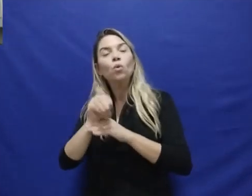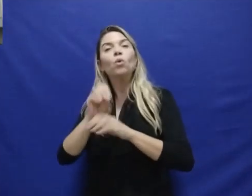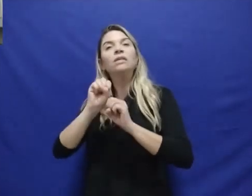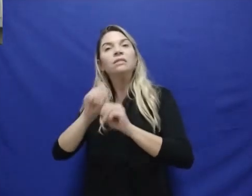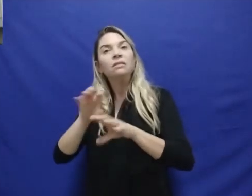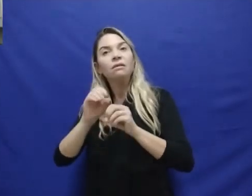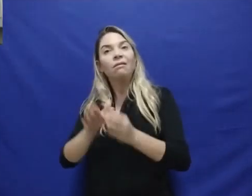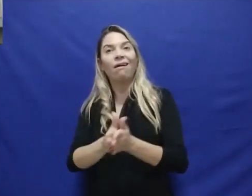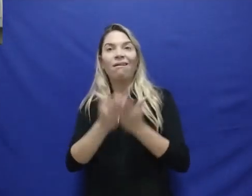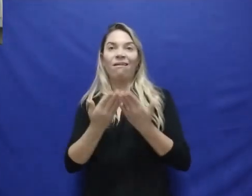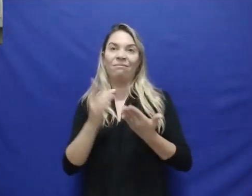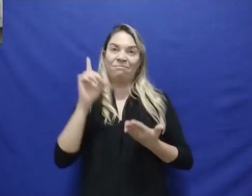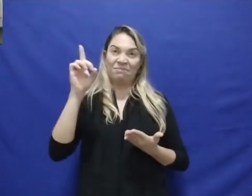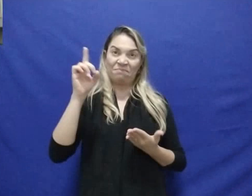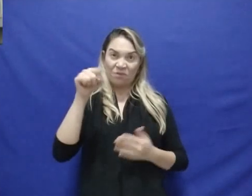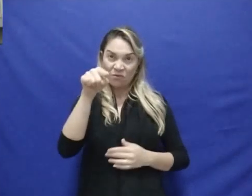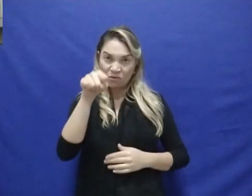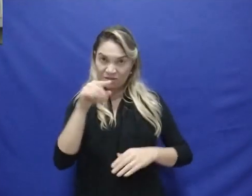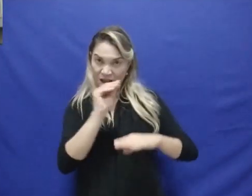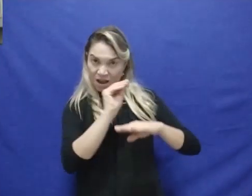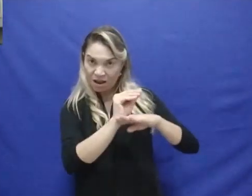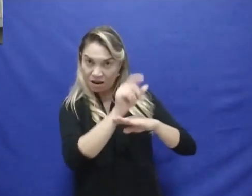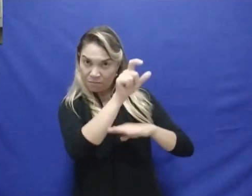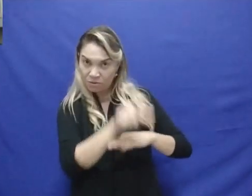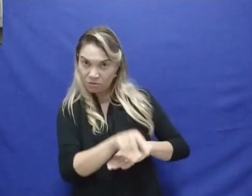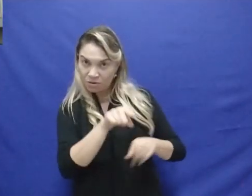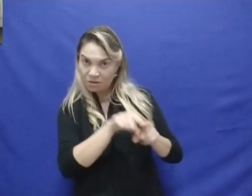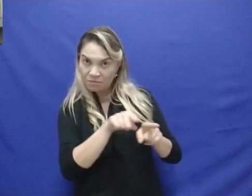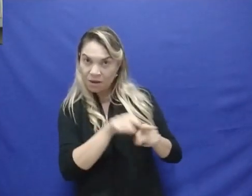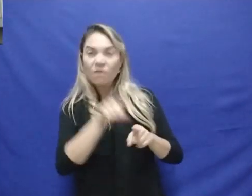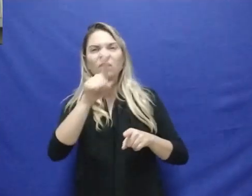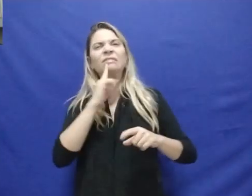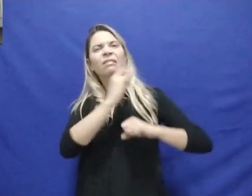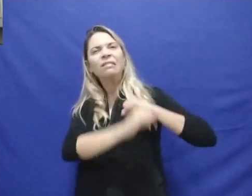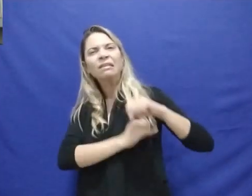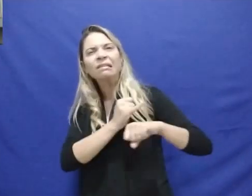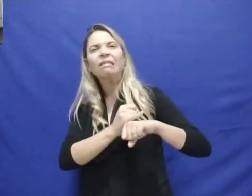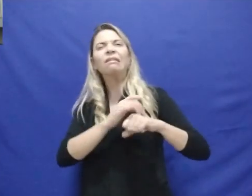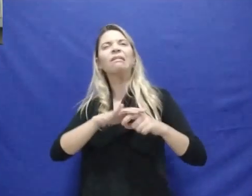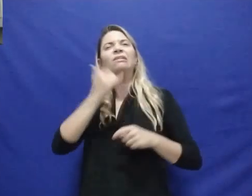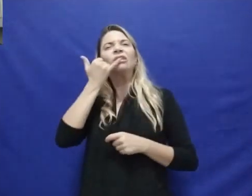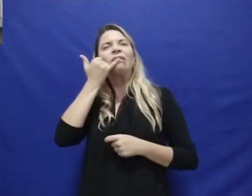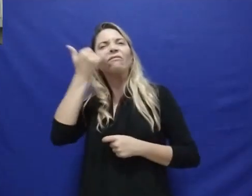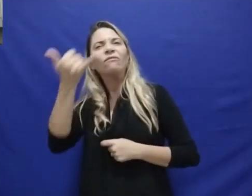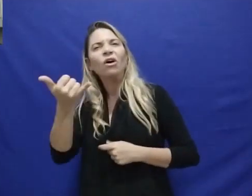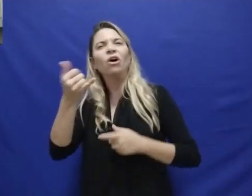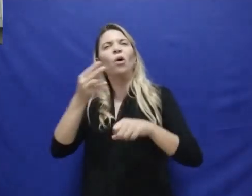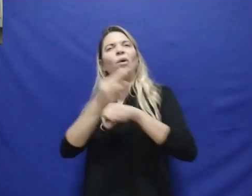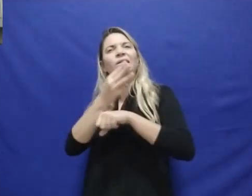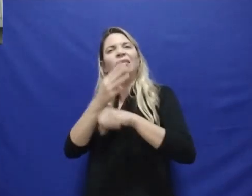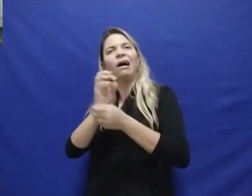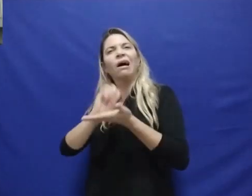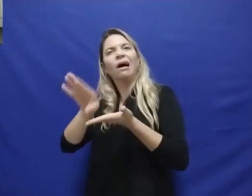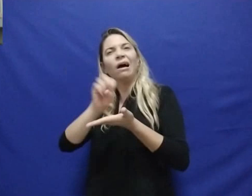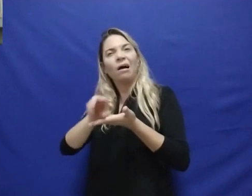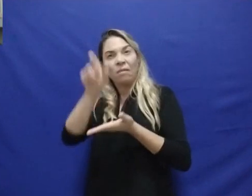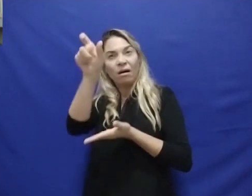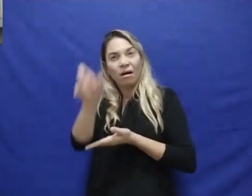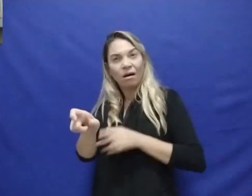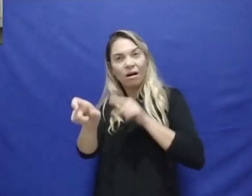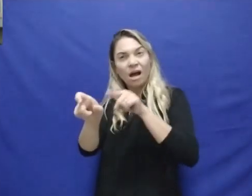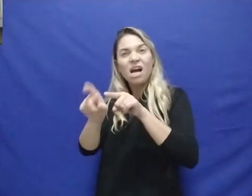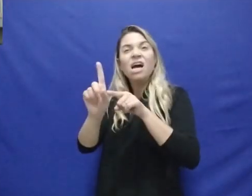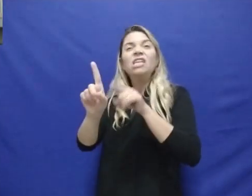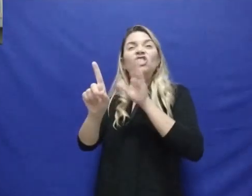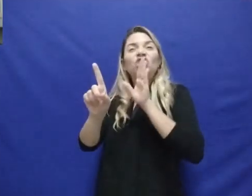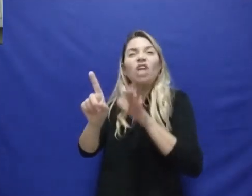tem dado assistência via internet, telefone, àquela pessoa que tem dado os primeiros passos na